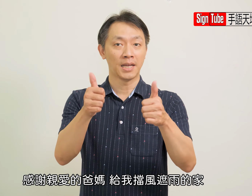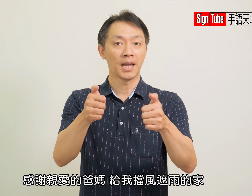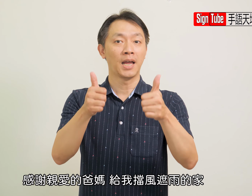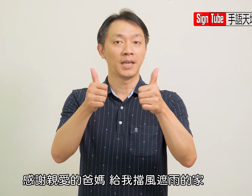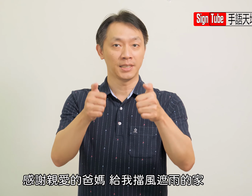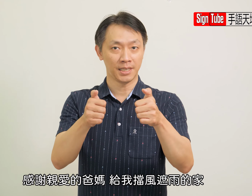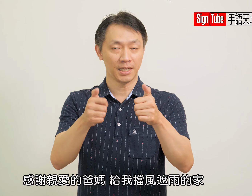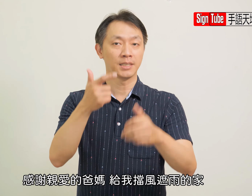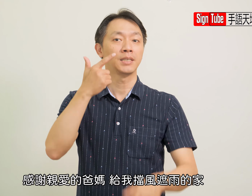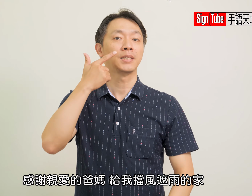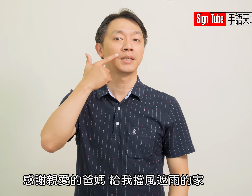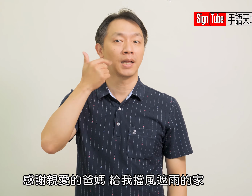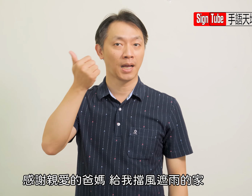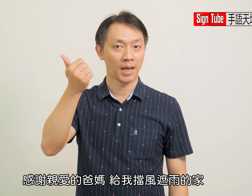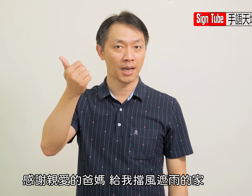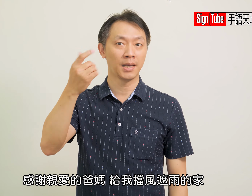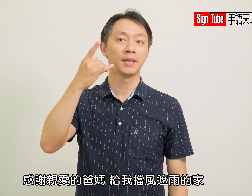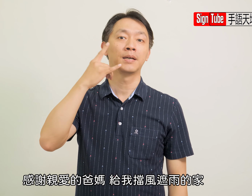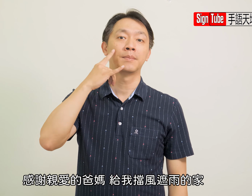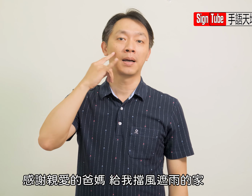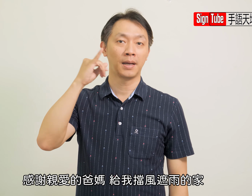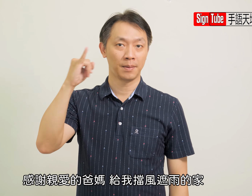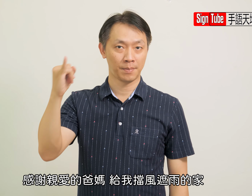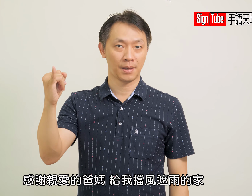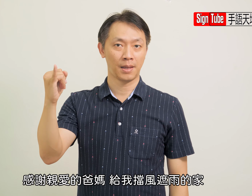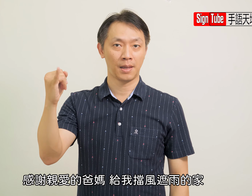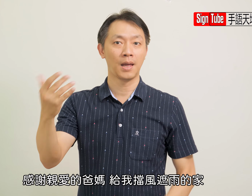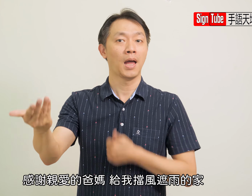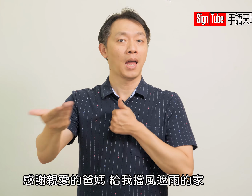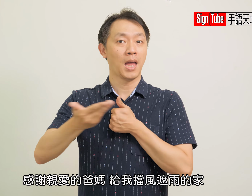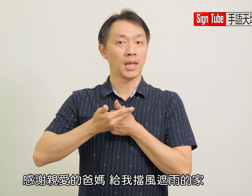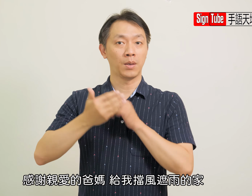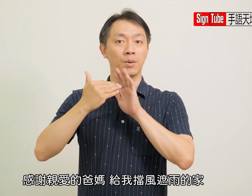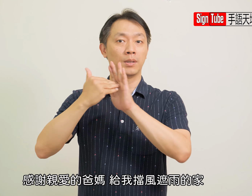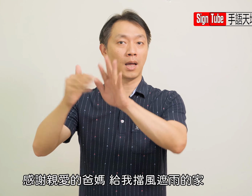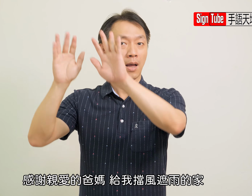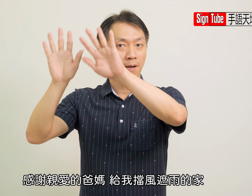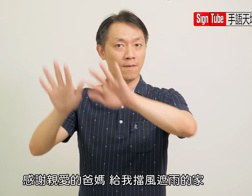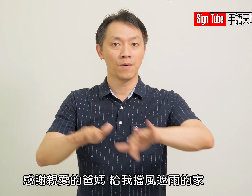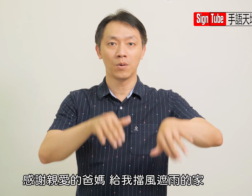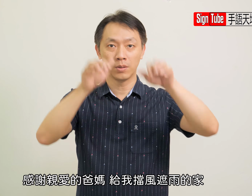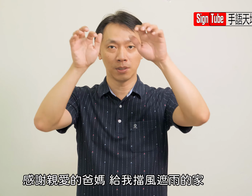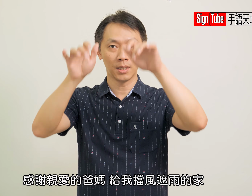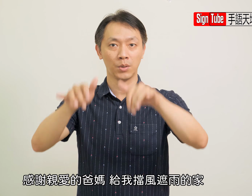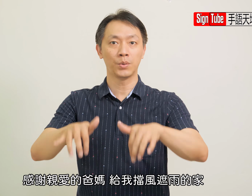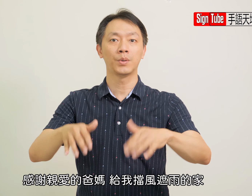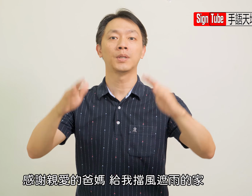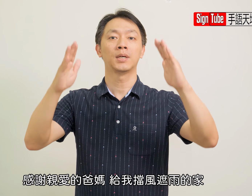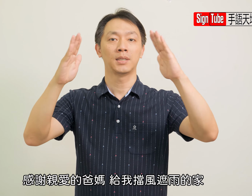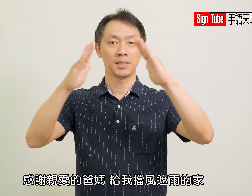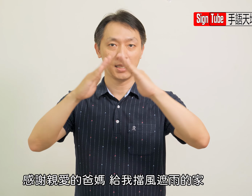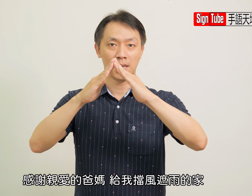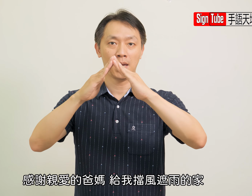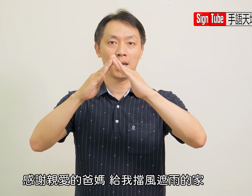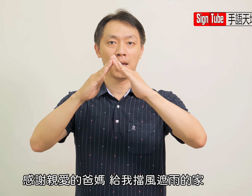感谢亲爱的爸妈，给我挡风遮雨的